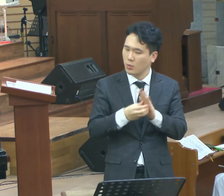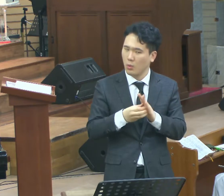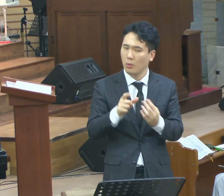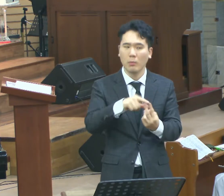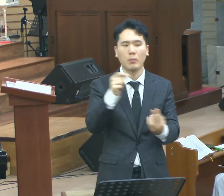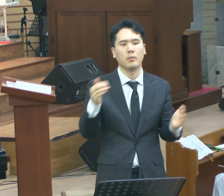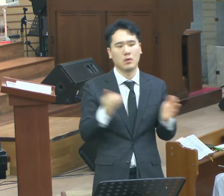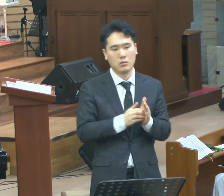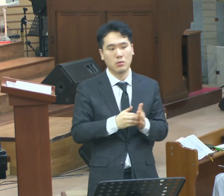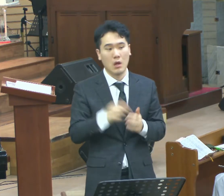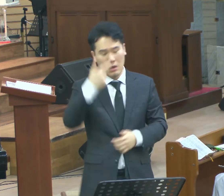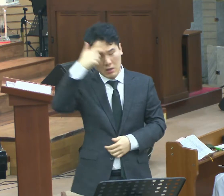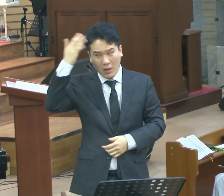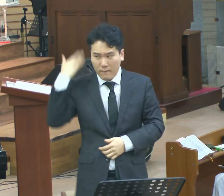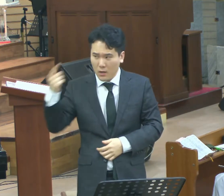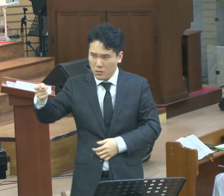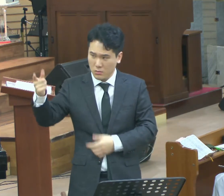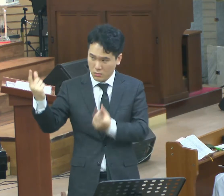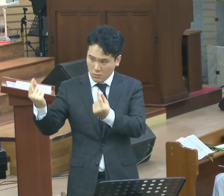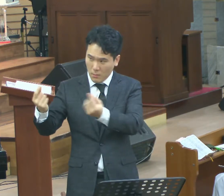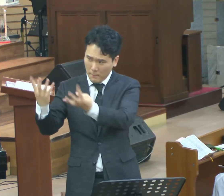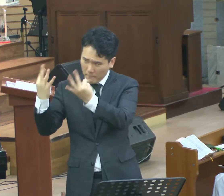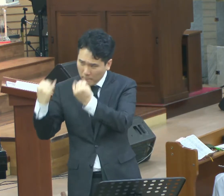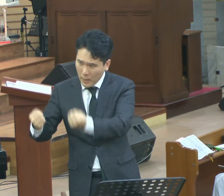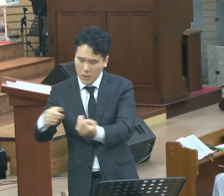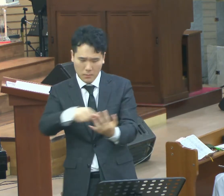옛날에 세워가지고 잘했는데 뭐가 문제예요?